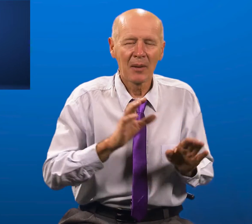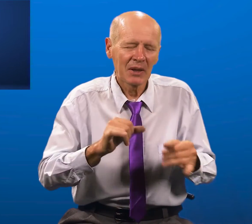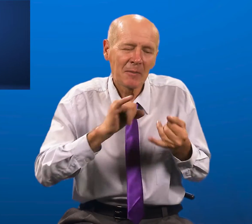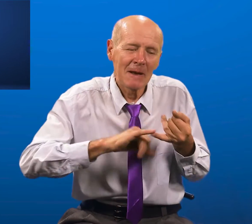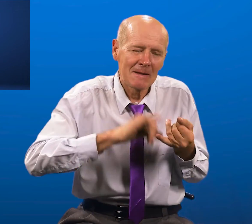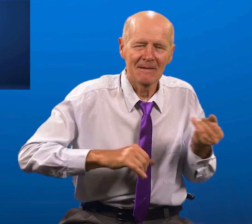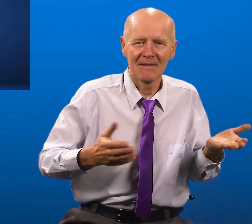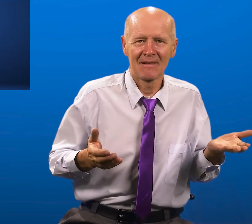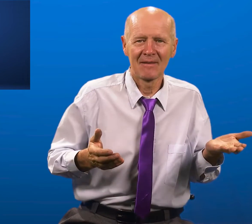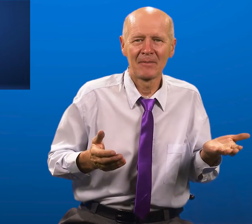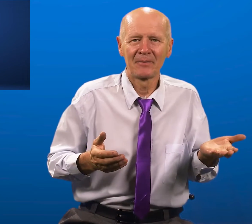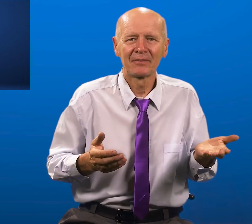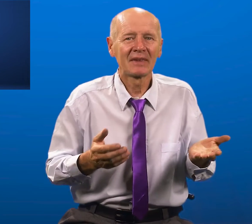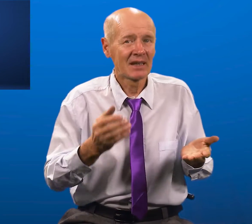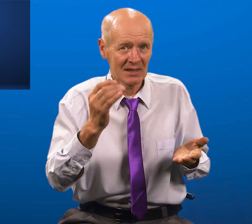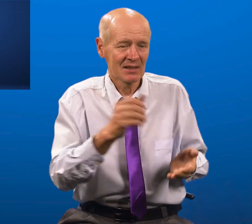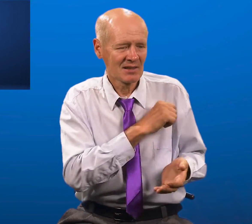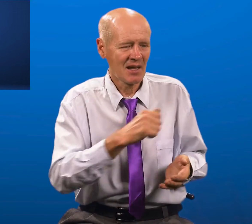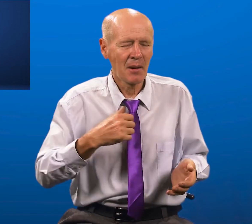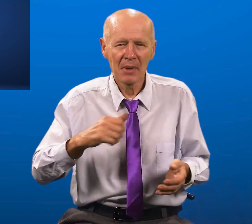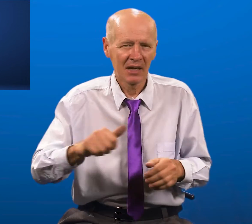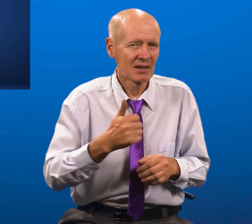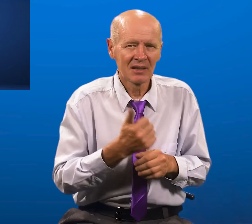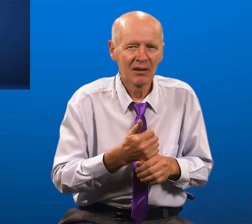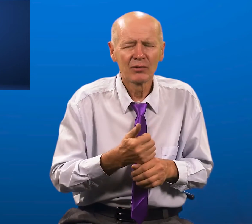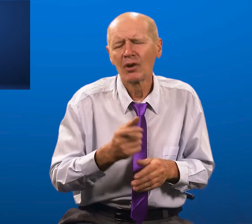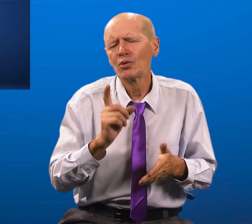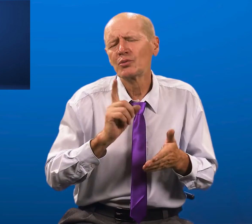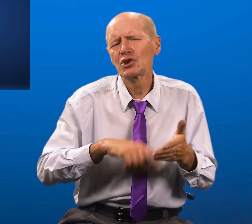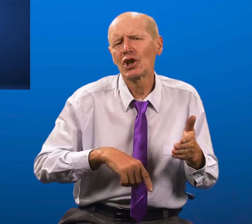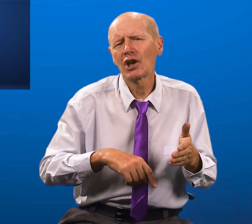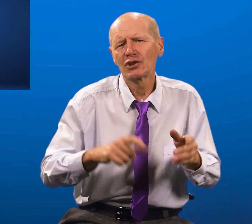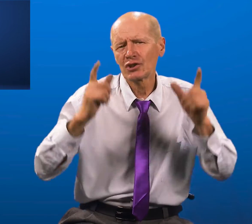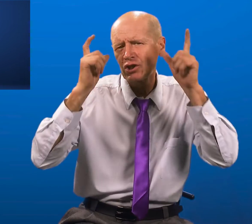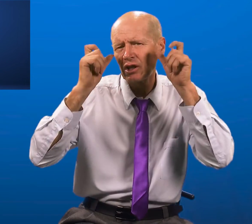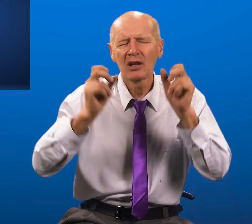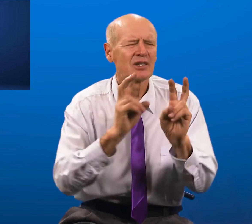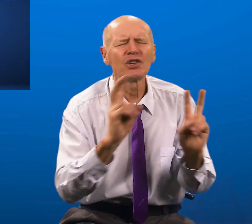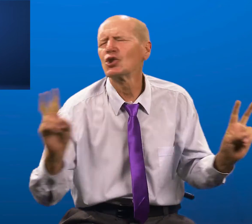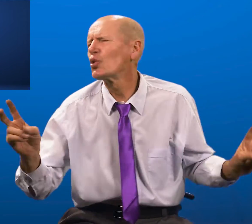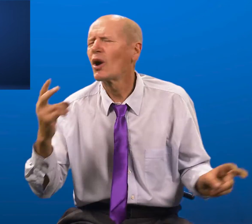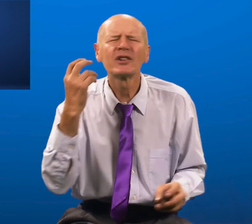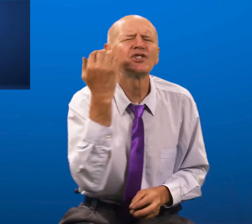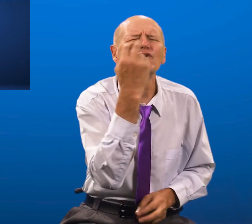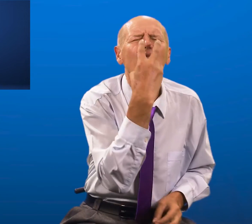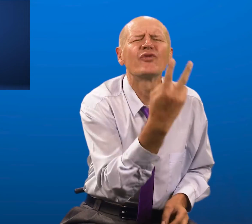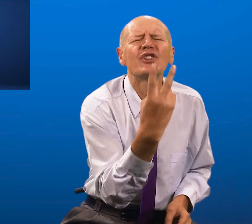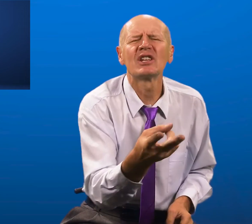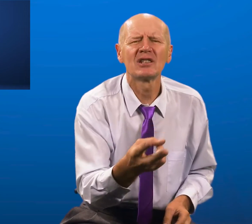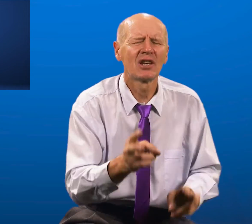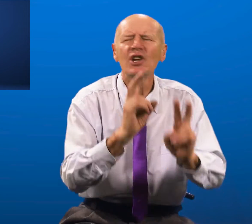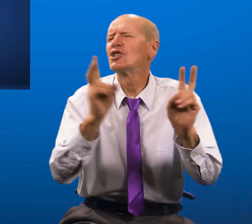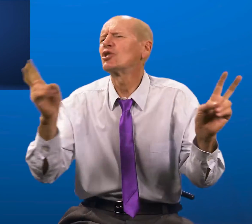к прелюбодеянию. И самое главное, что он убеждает, что никто не увидит, никто